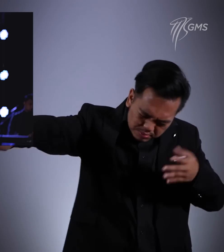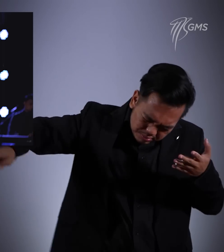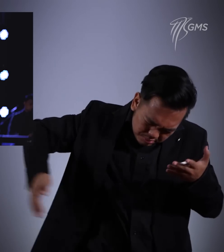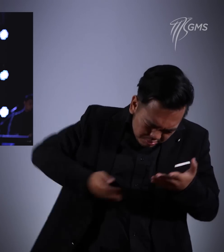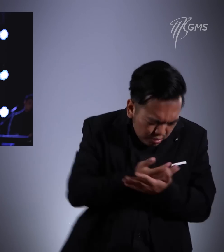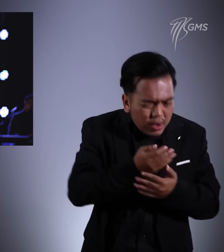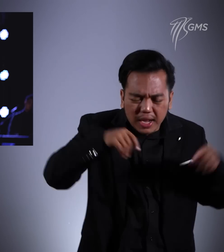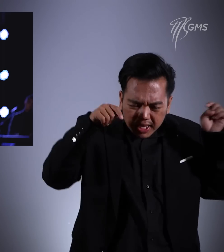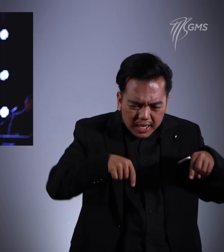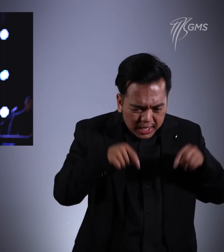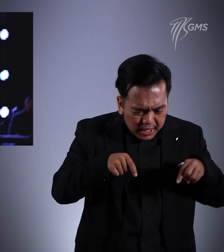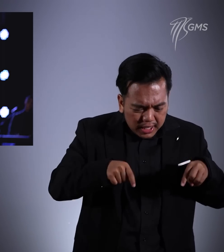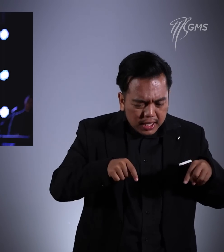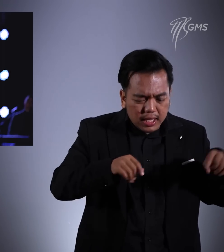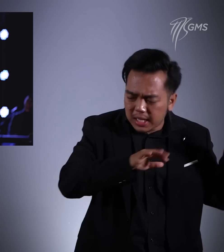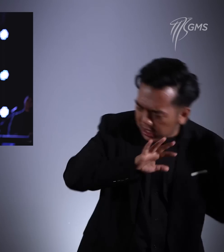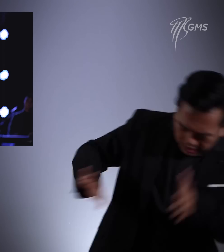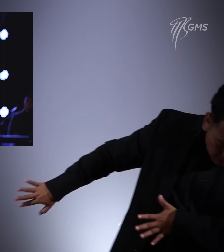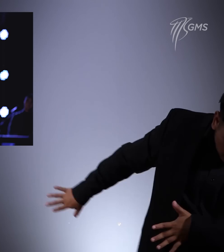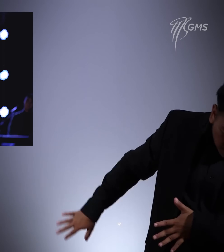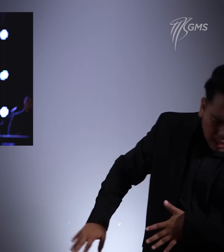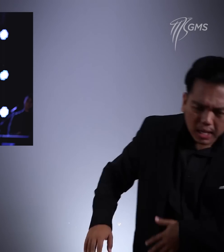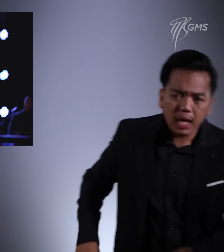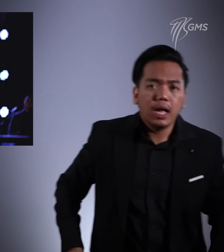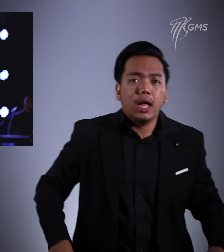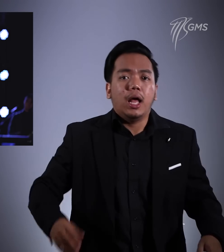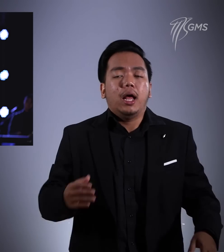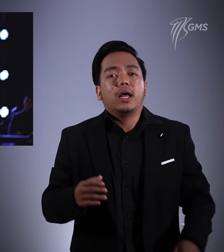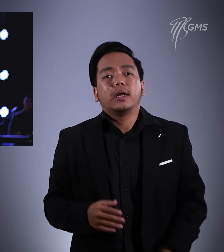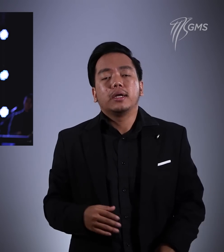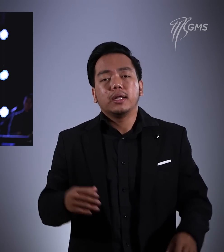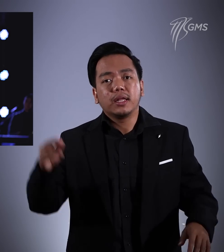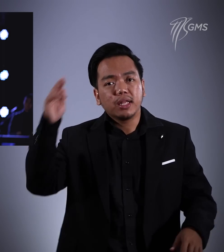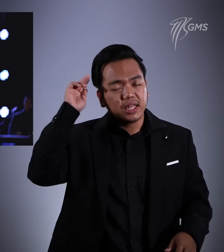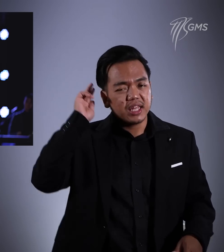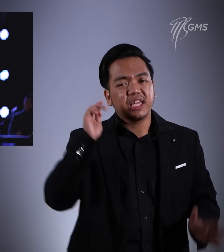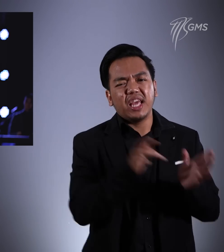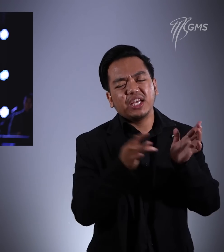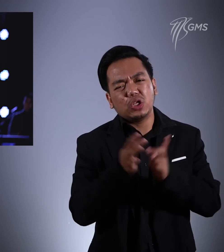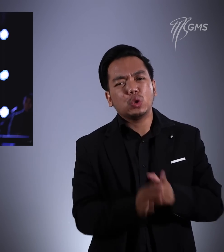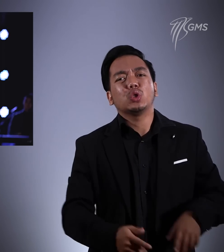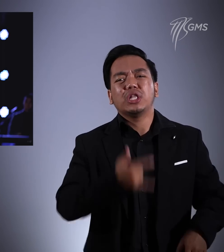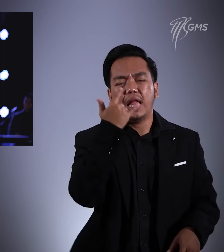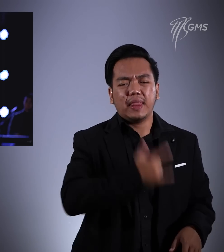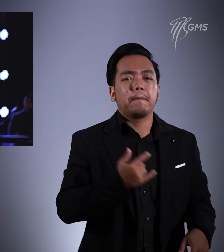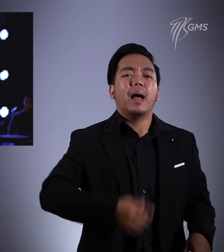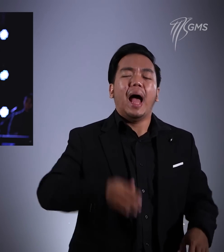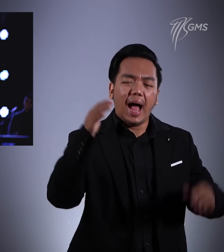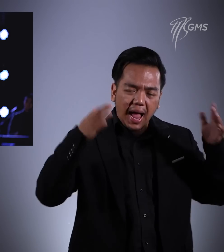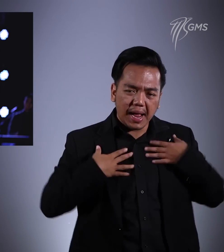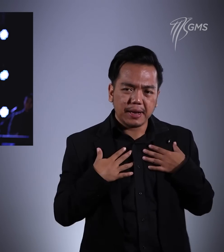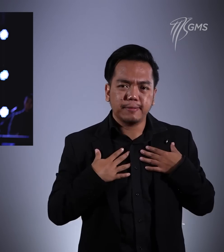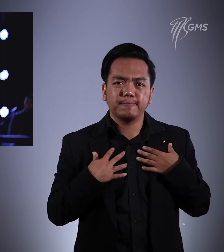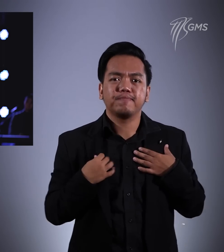tiada, Allahku masih ada. Jikalau segala sesuatu tiada lagi, Yesusku masih ada di sini.